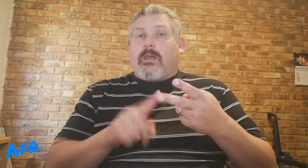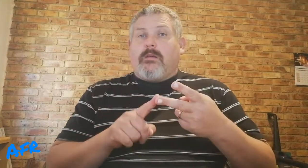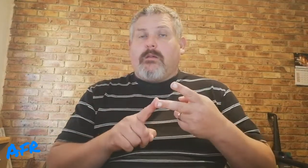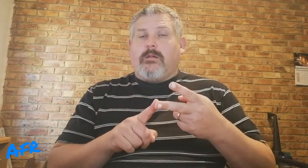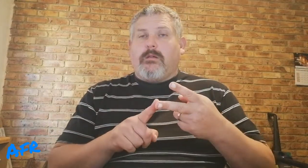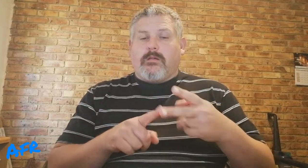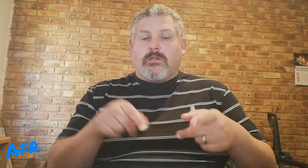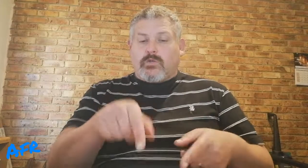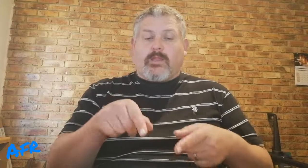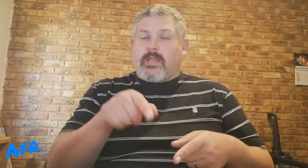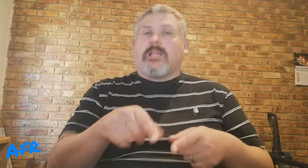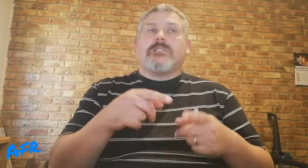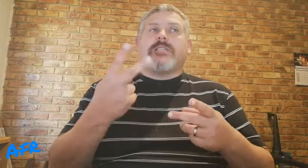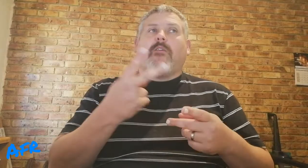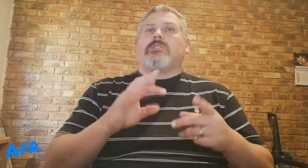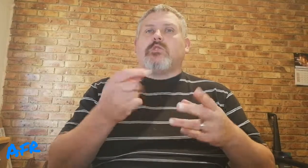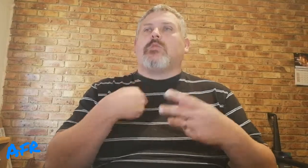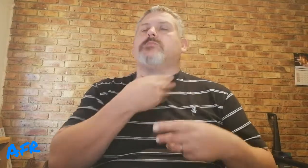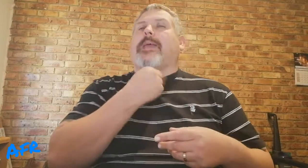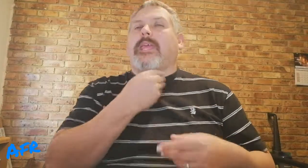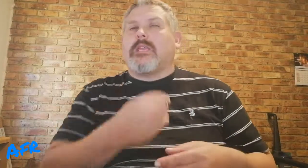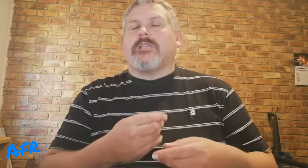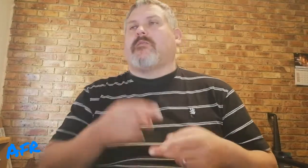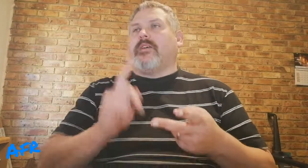Tweede, so dit is dieselfde soos ons begeertes vir